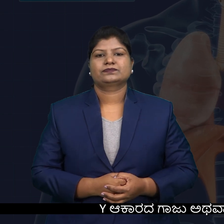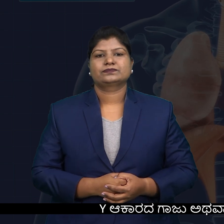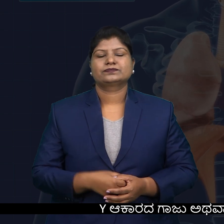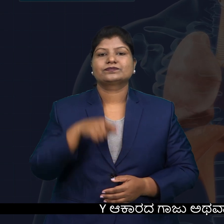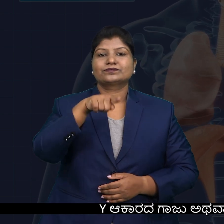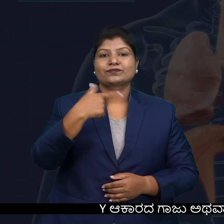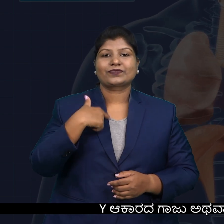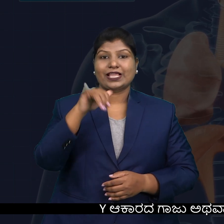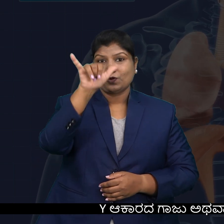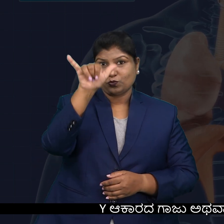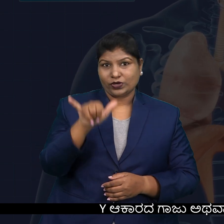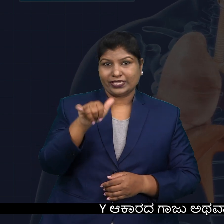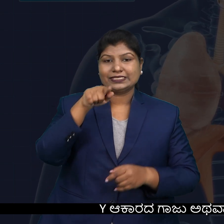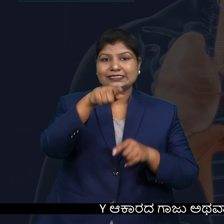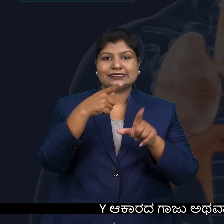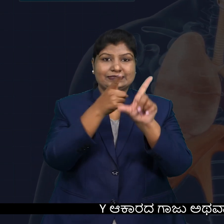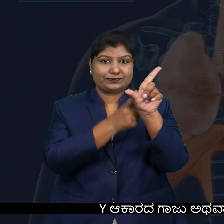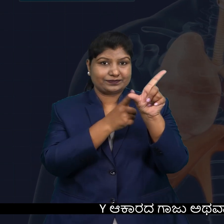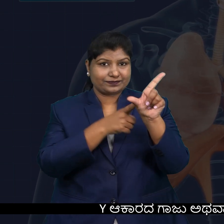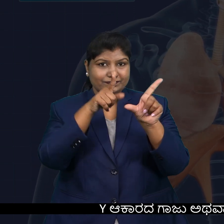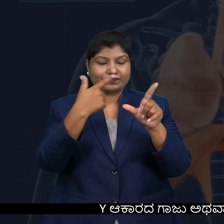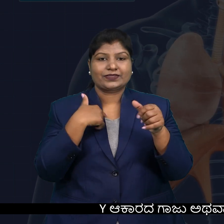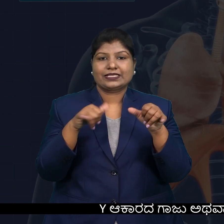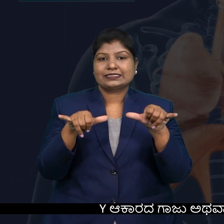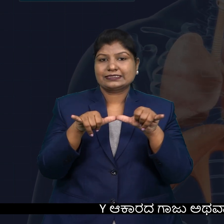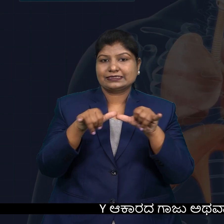ವೈ ಆಕಾರದ ಗಾಜು ಅಥವಾ ಪ್ಲಾಸ್ಟಿಕ್ ಟ್ಯೂಬ್ ಪಡೆಯಿರಿ.